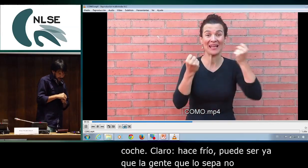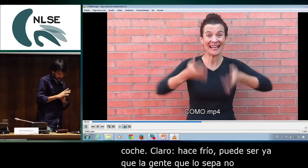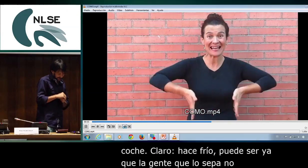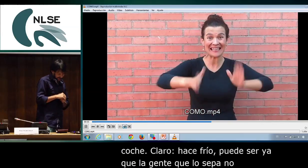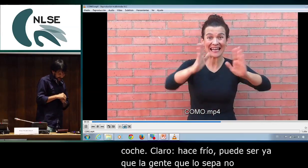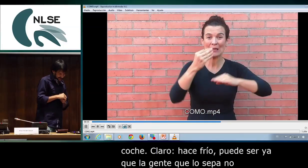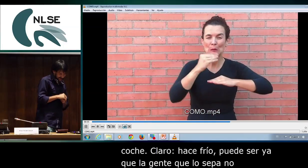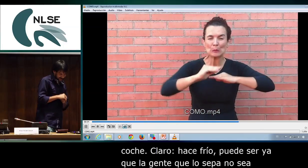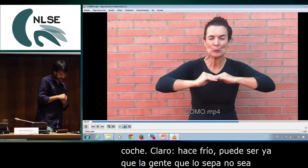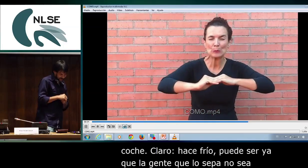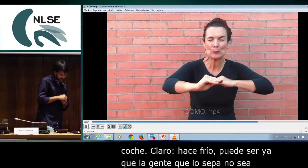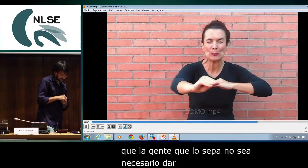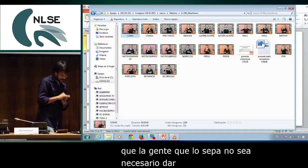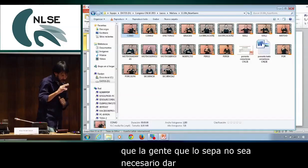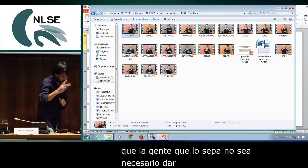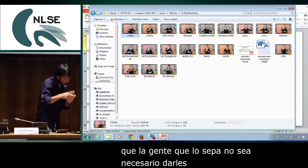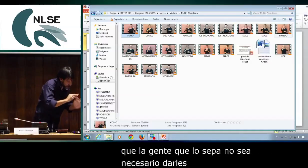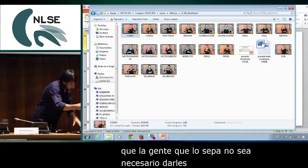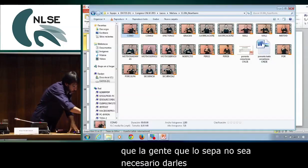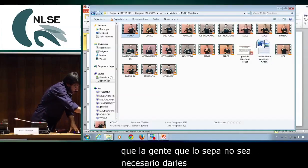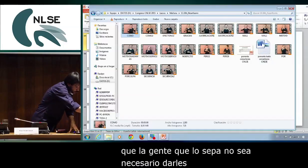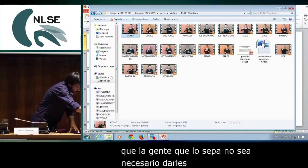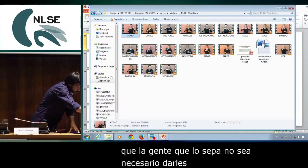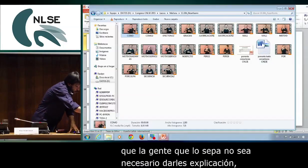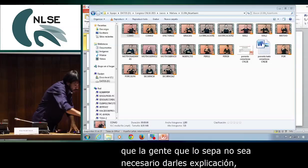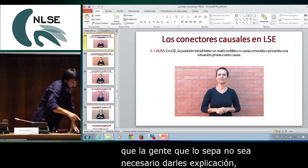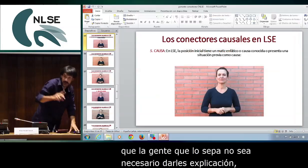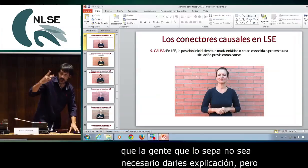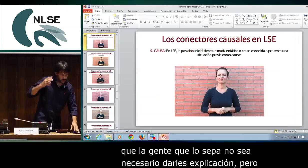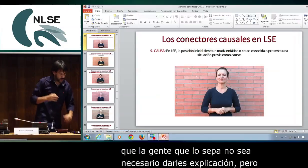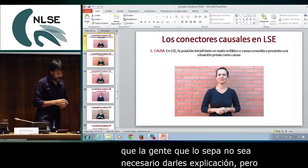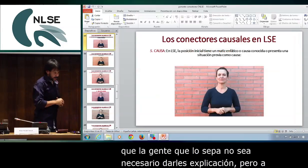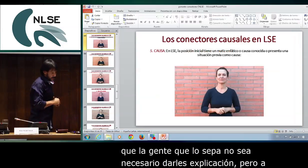darles la consecuencia o el efecto de por qué la carretera está fría.